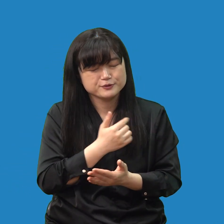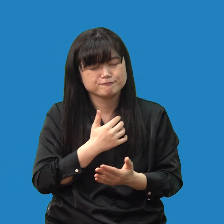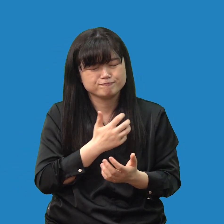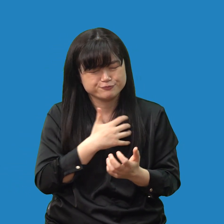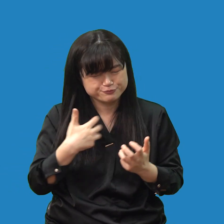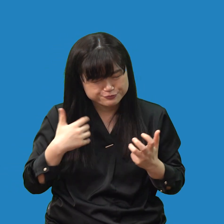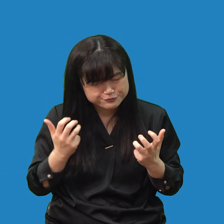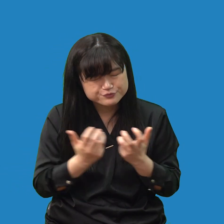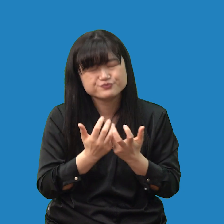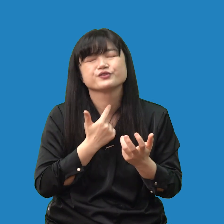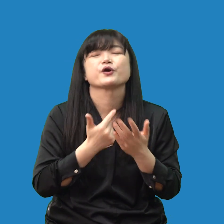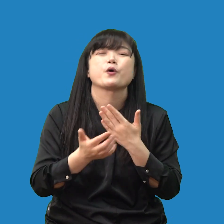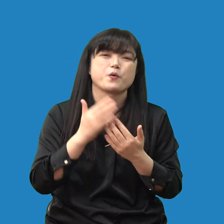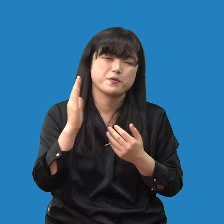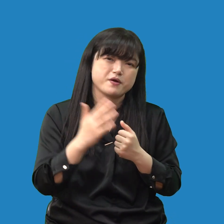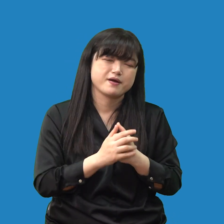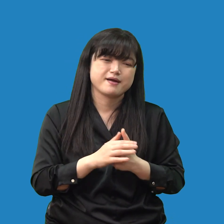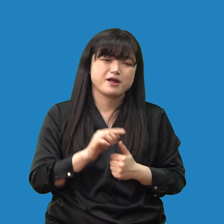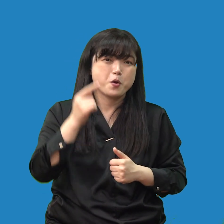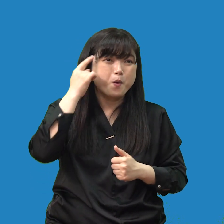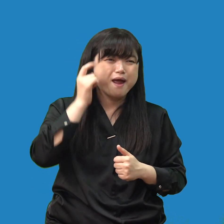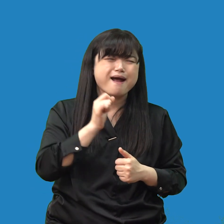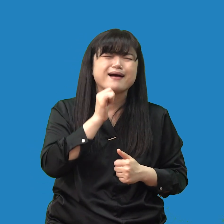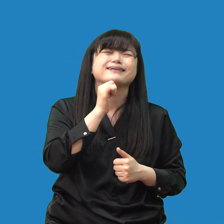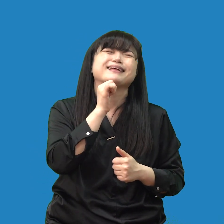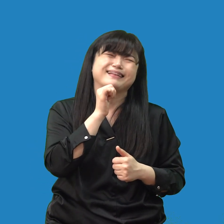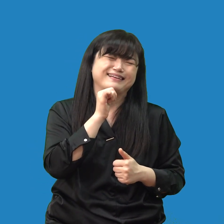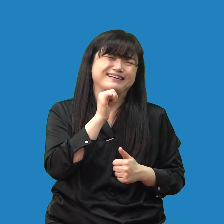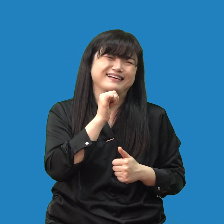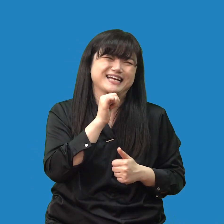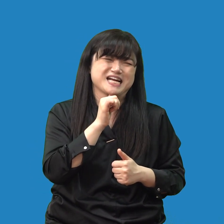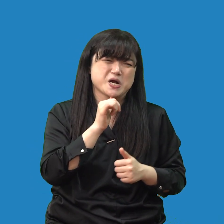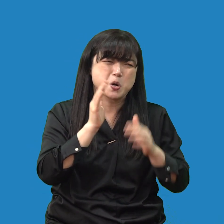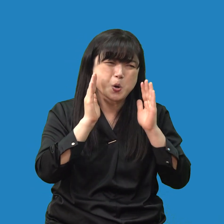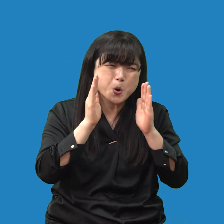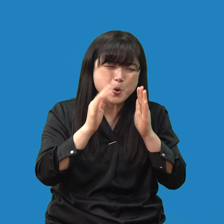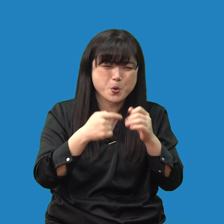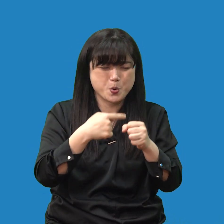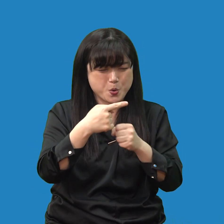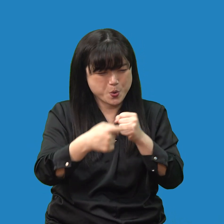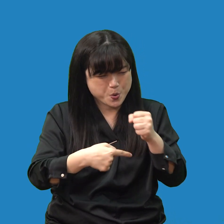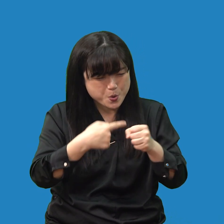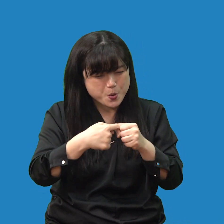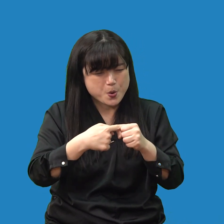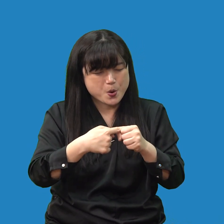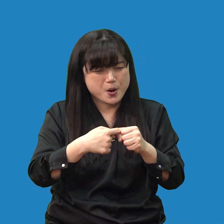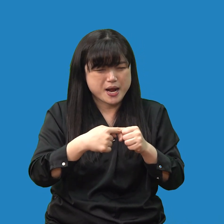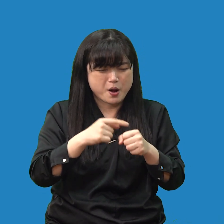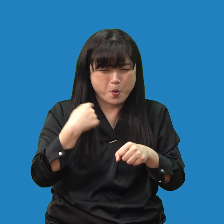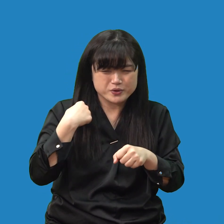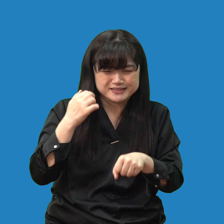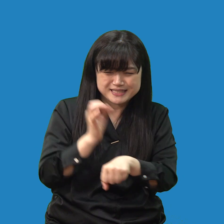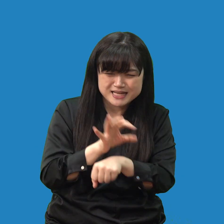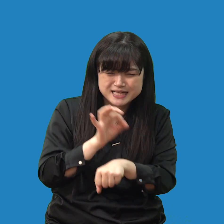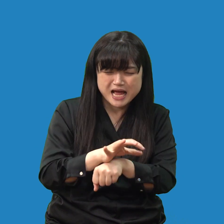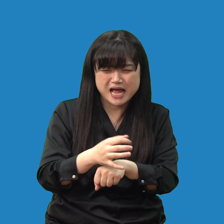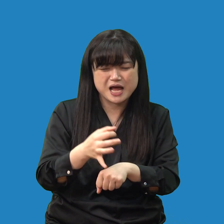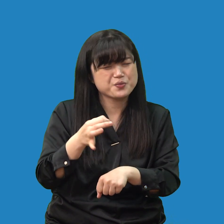풍성히 누렸습니다. 이 가난한 유학생 시절, 계절별로 사실 옷을 사 입을 형편이 안